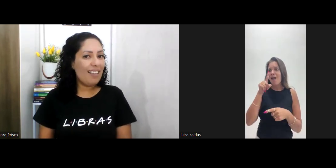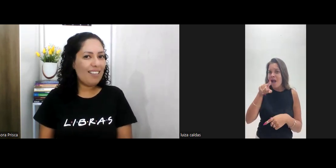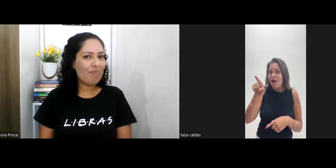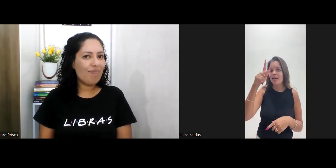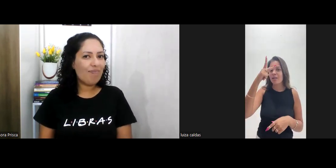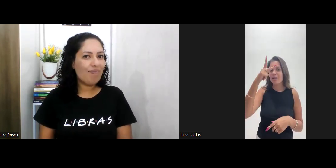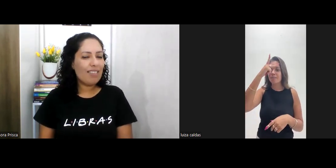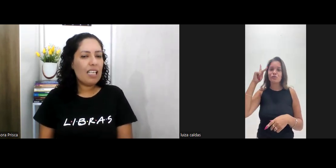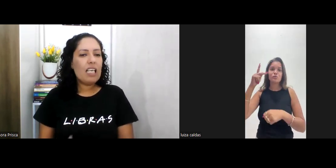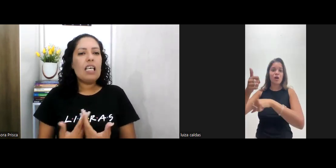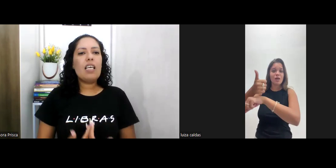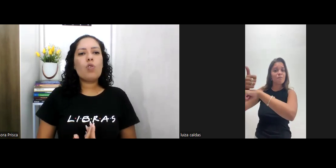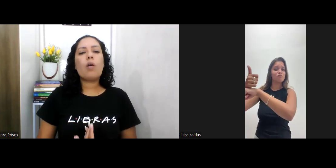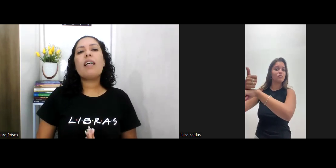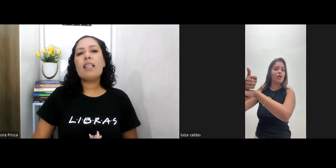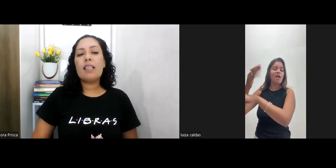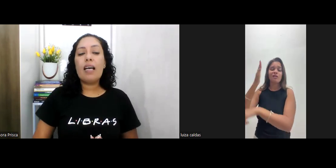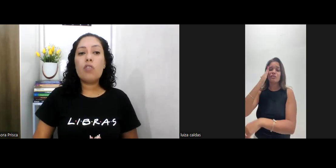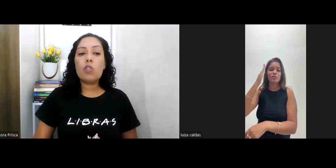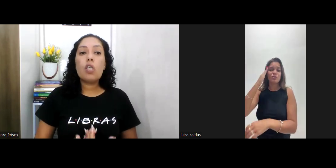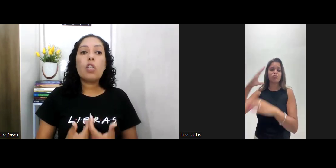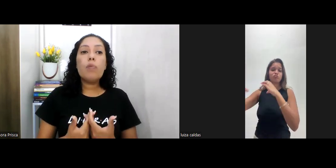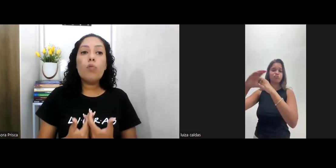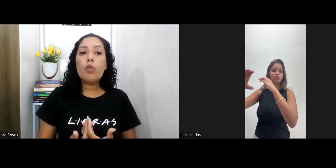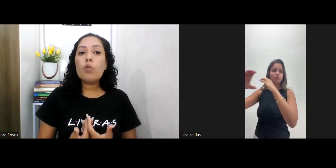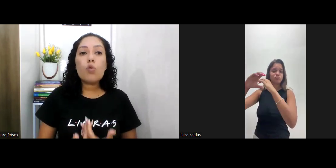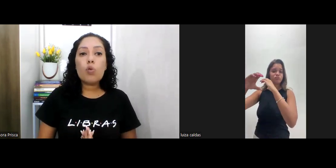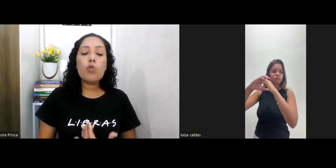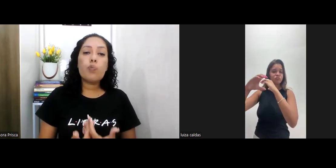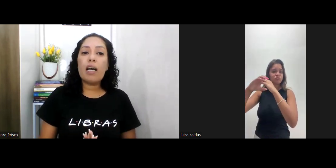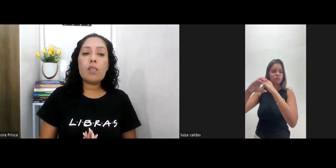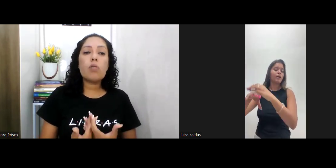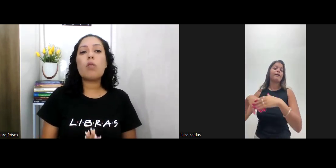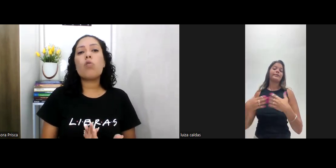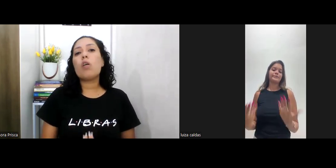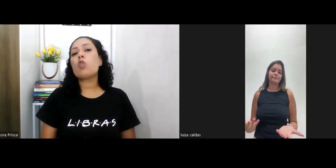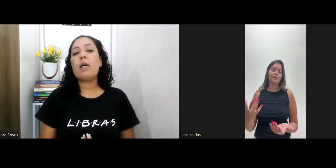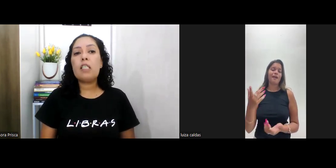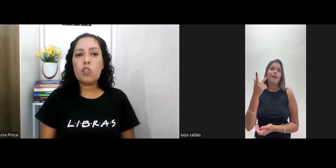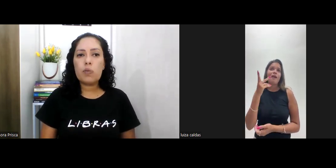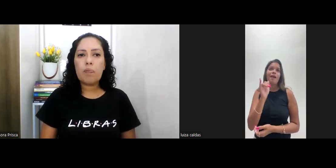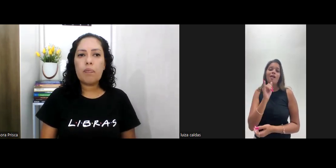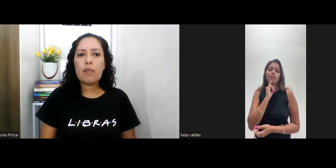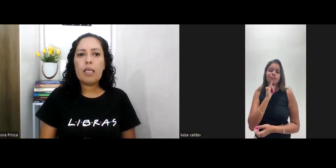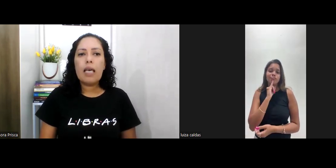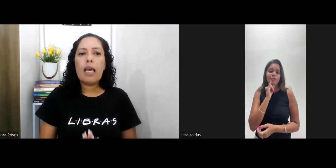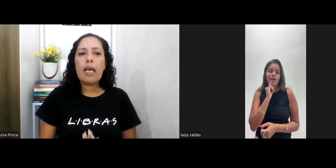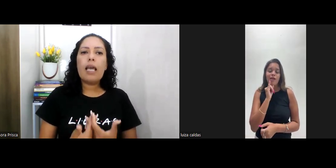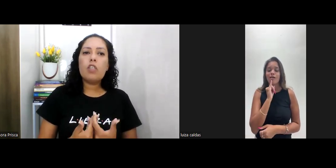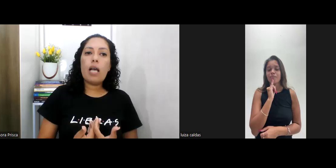língua dele. Isso é uma realidade que muitos surdos passam dentro do nosso país.